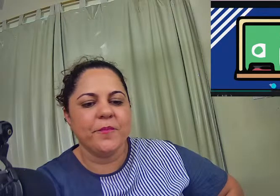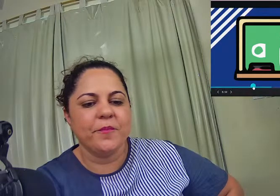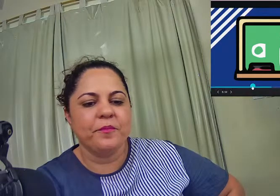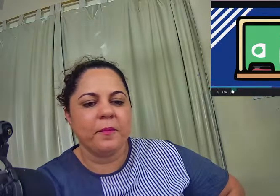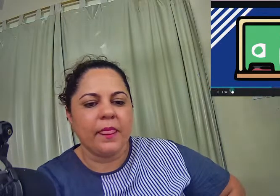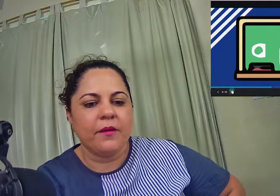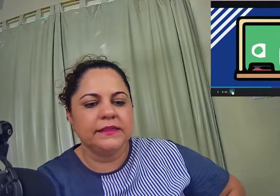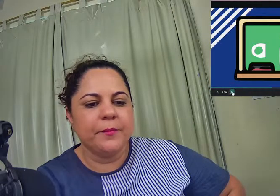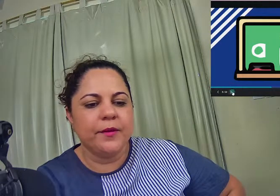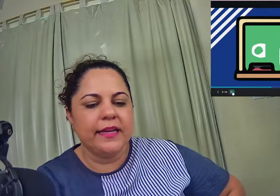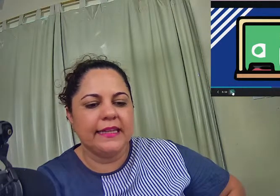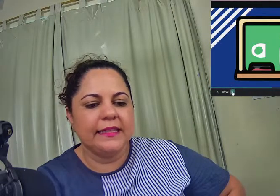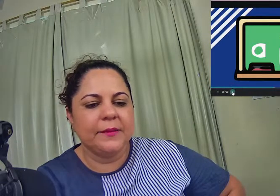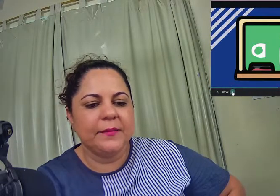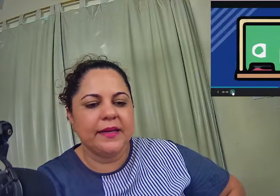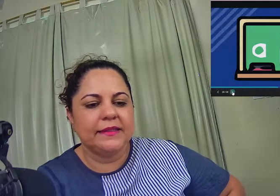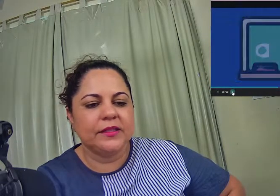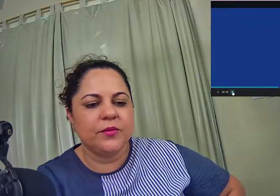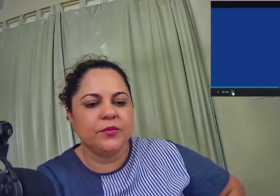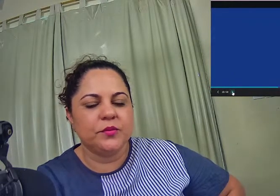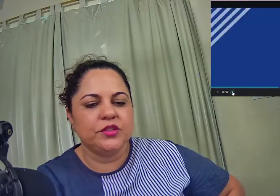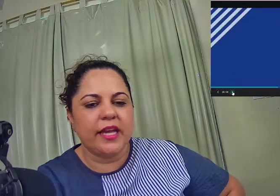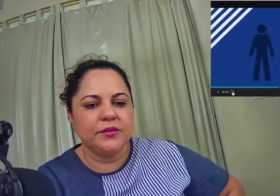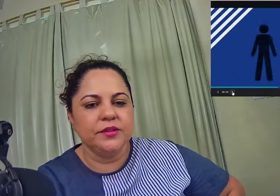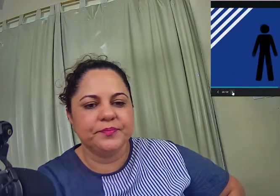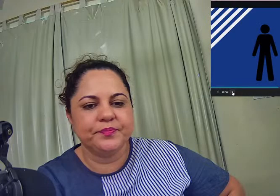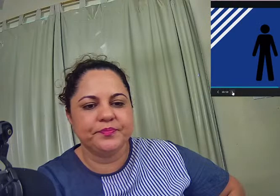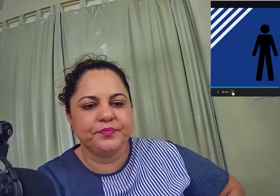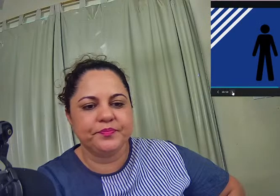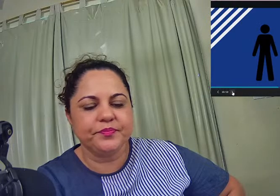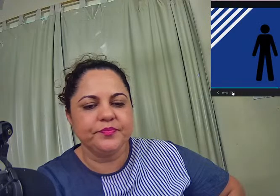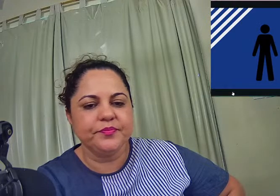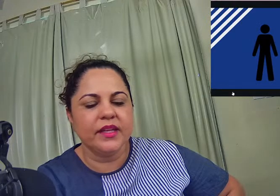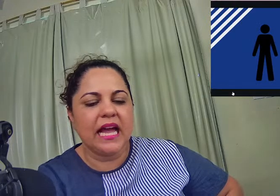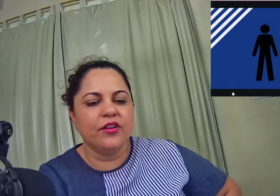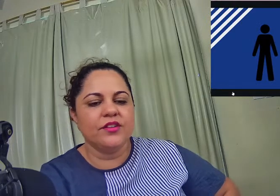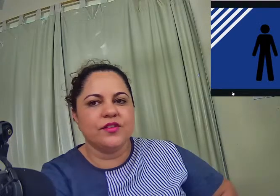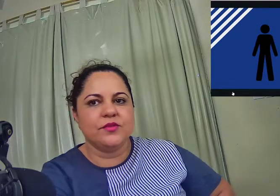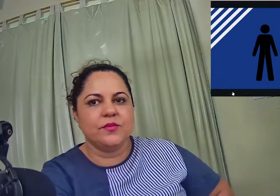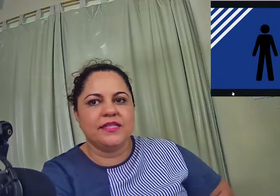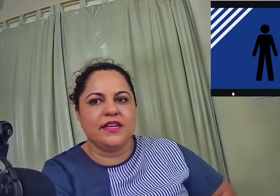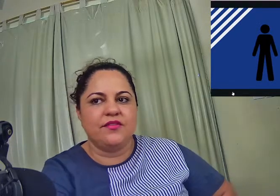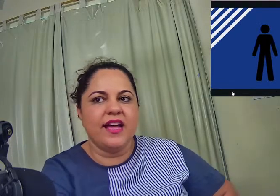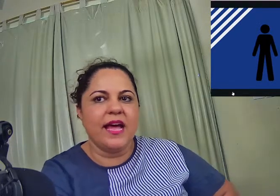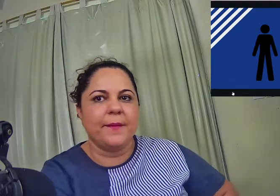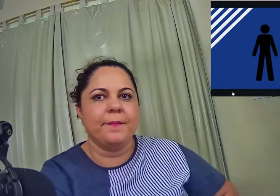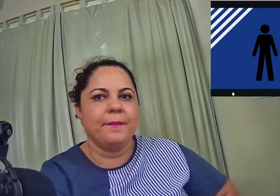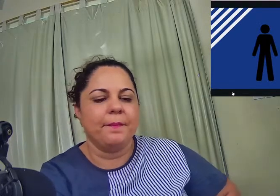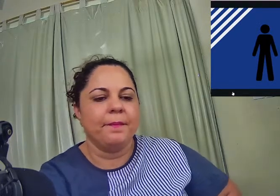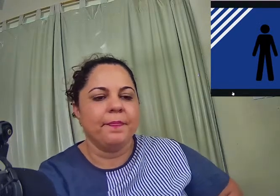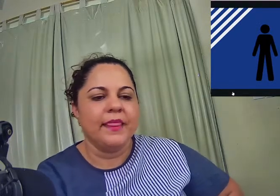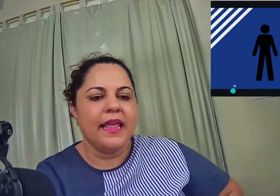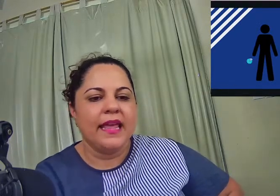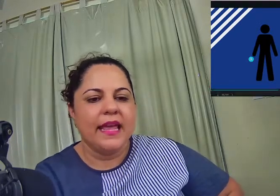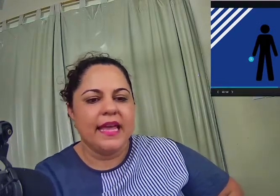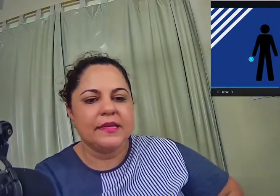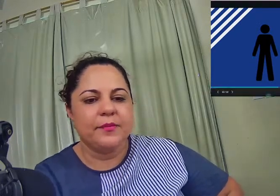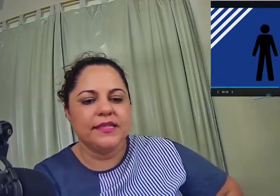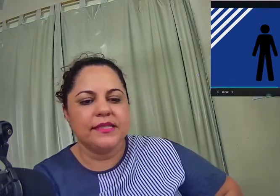Vamos dar uma olhada em mais alguns objetos. Agora nós vamos observar essa posição